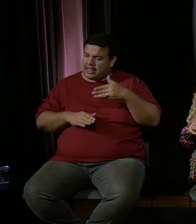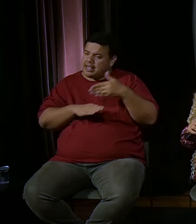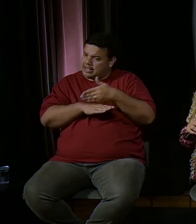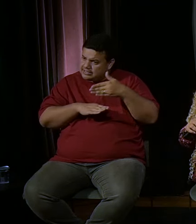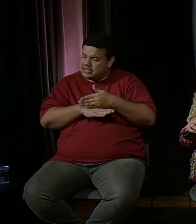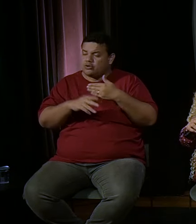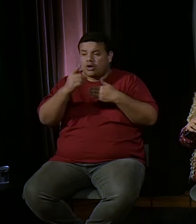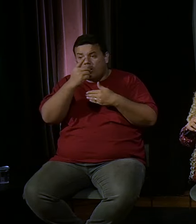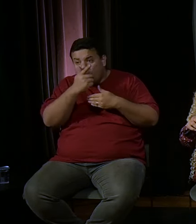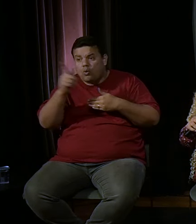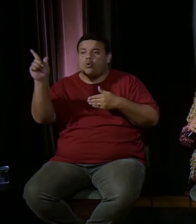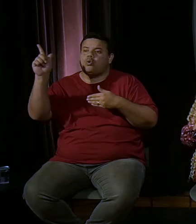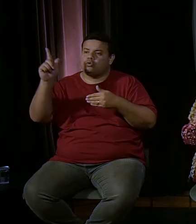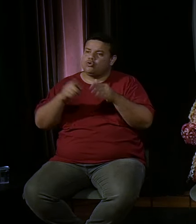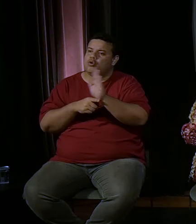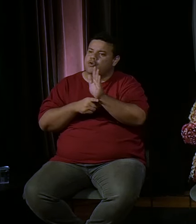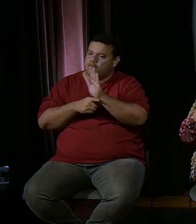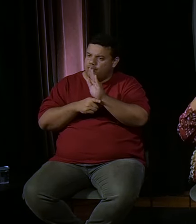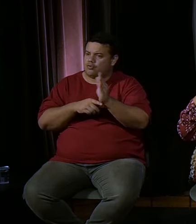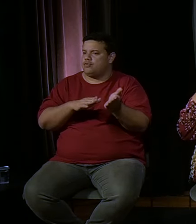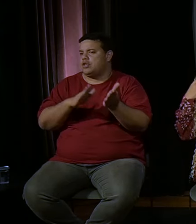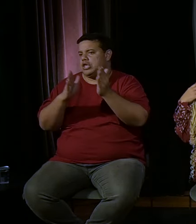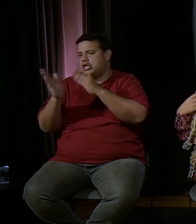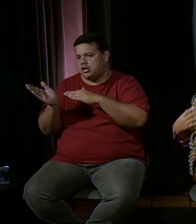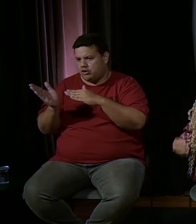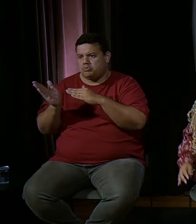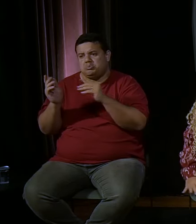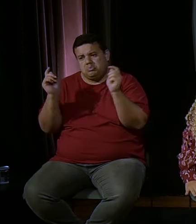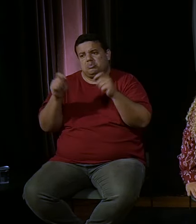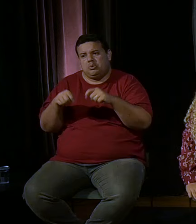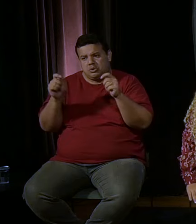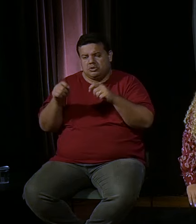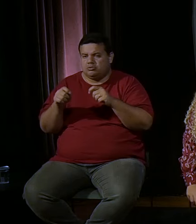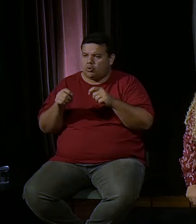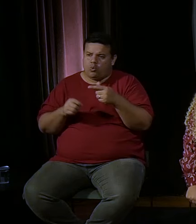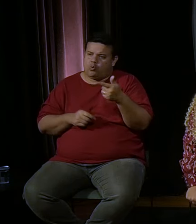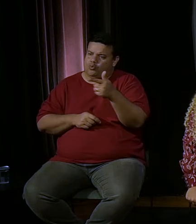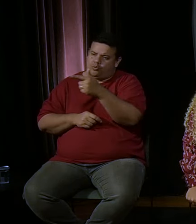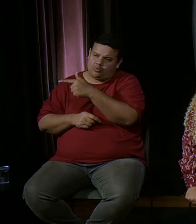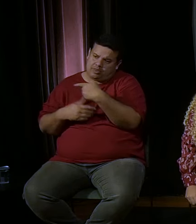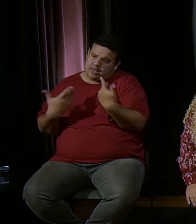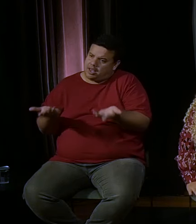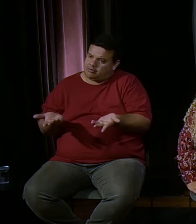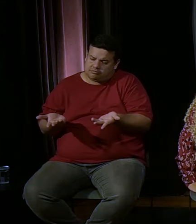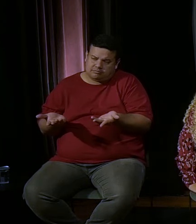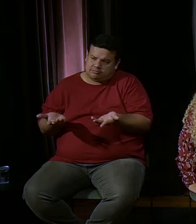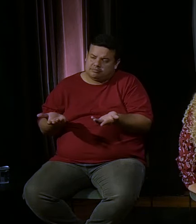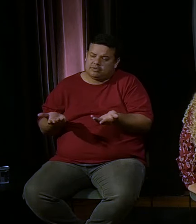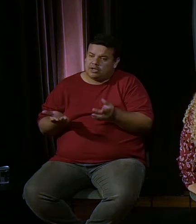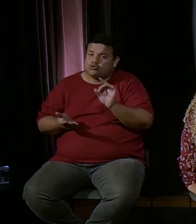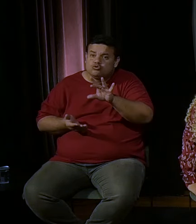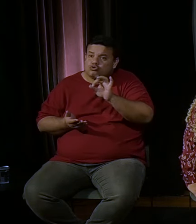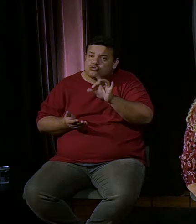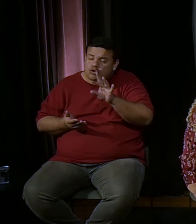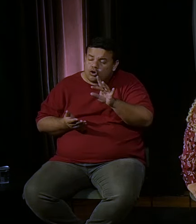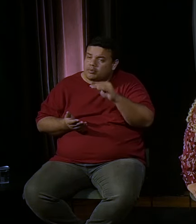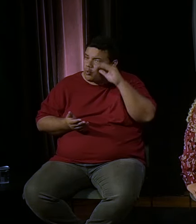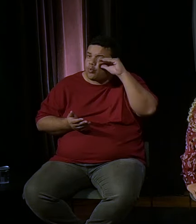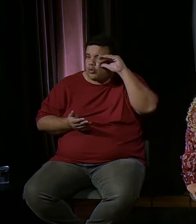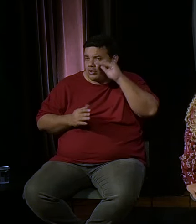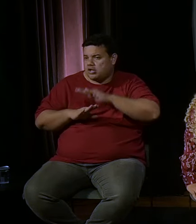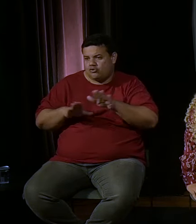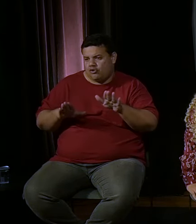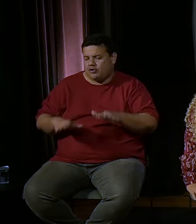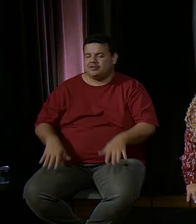outros rolos? A gente tem acesso a um outro possível filme ou não? É só isso que a gente tem? É uma curiosidade